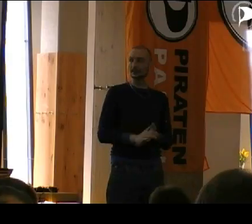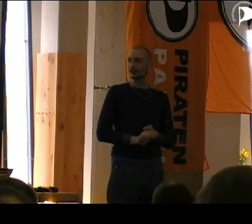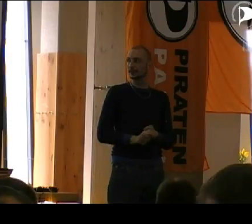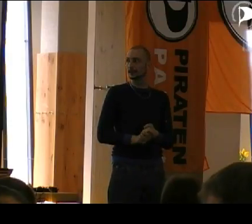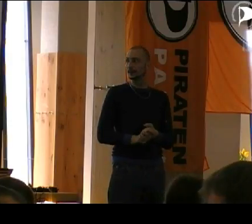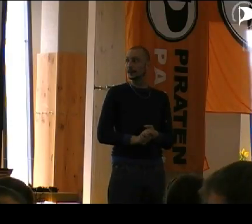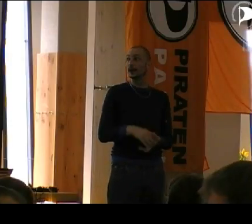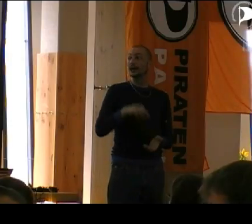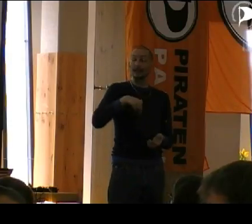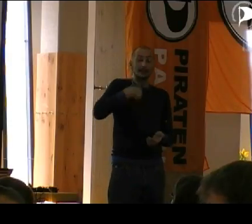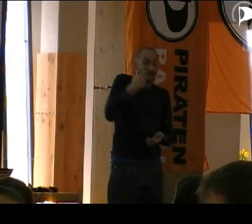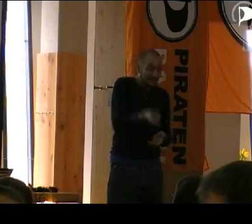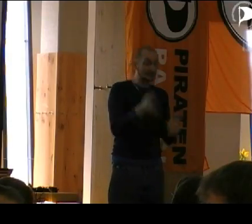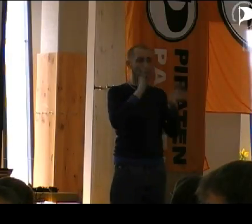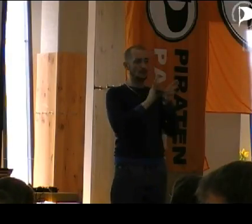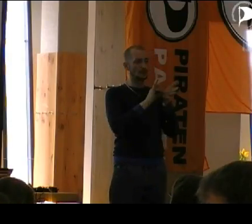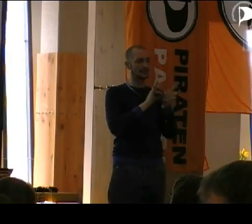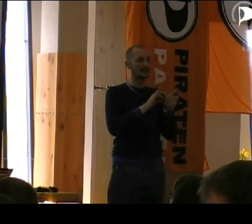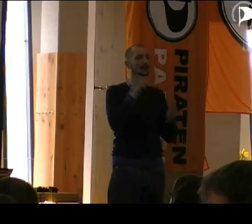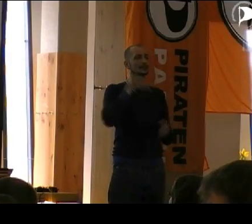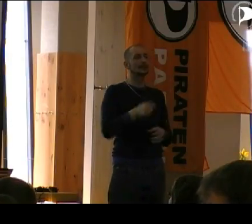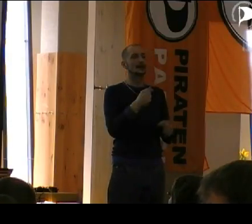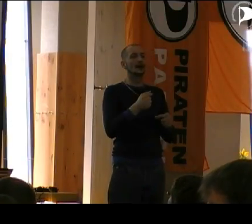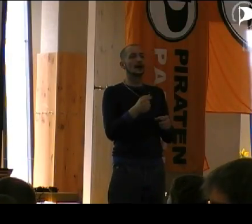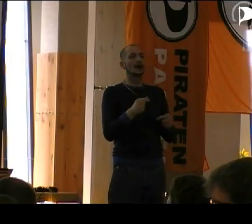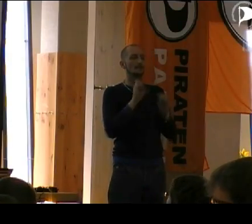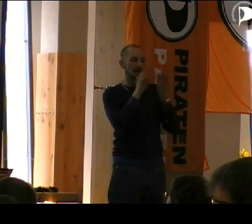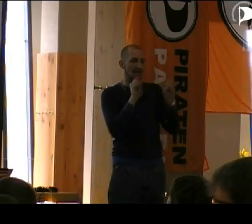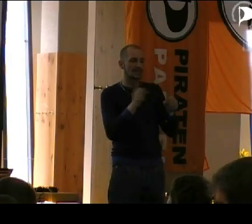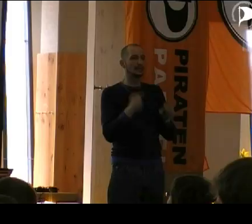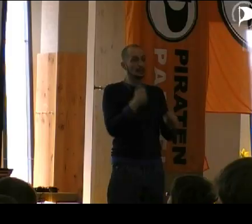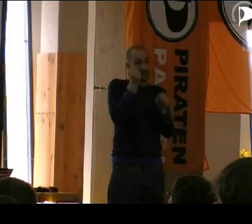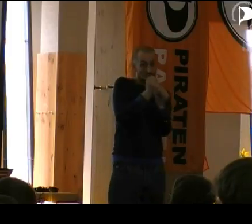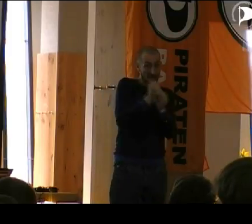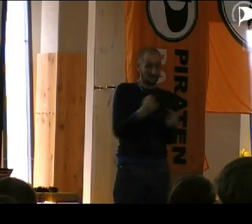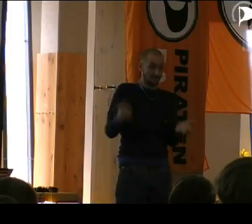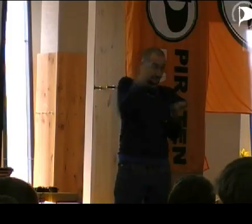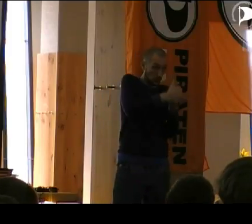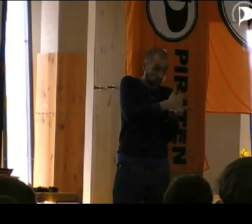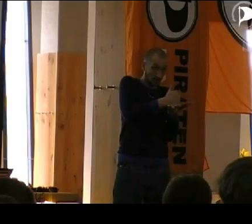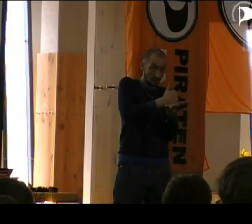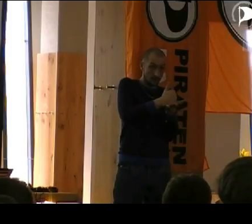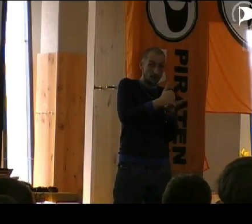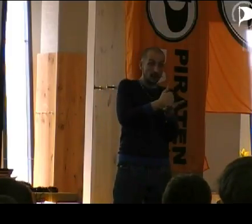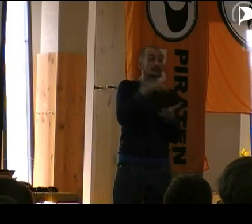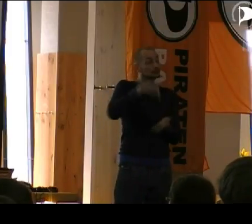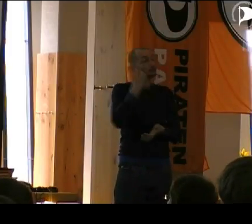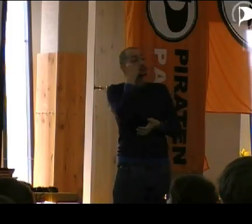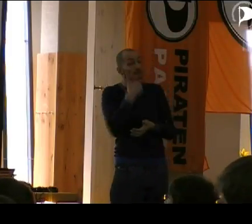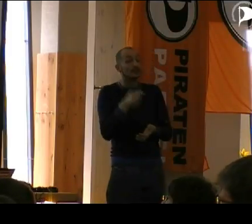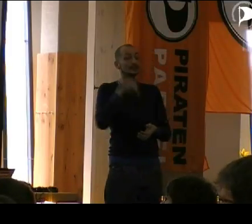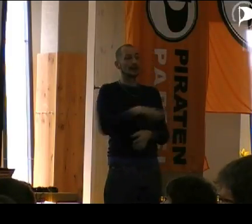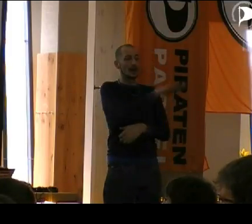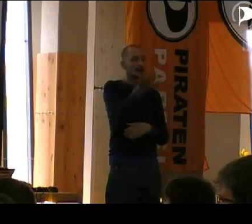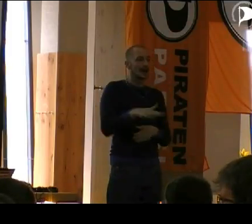nächster tagesordnungspunkt ist magix bericht des vorstandes dass du dich einfach mal den amtierenden